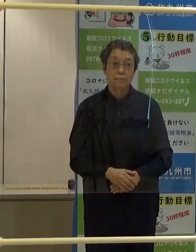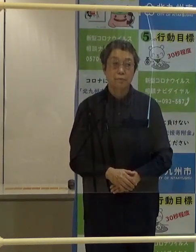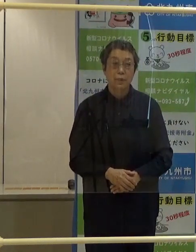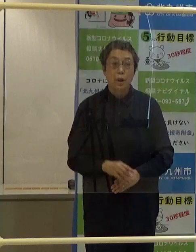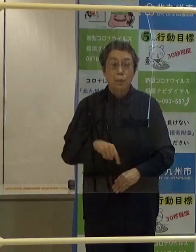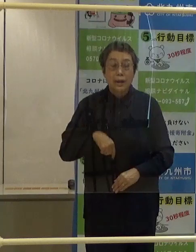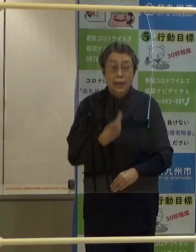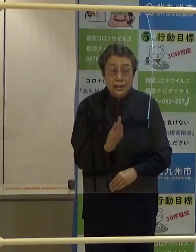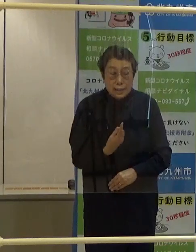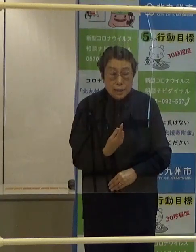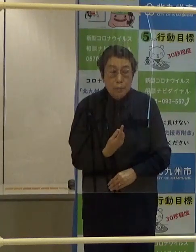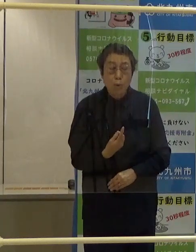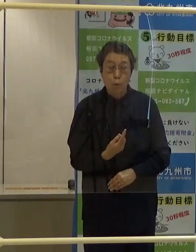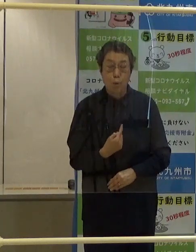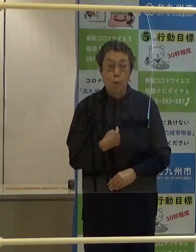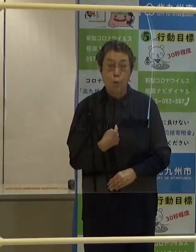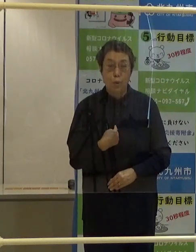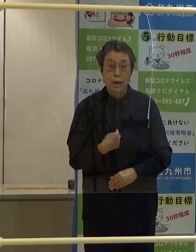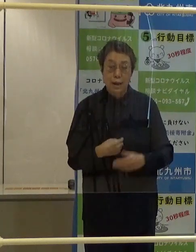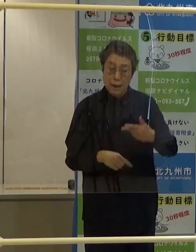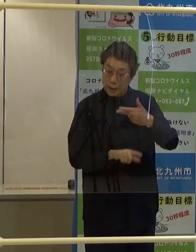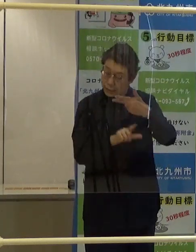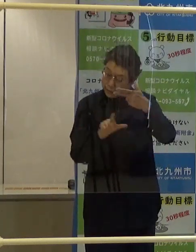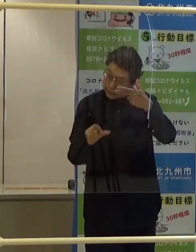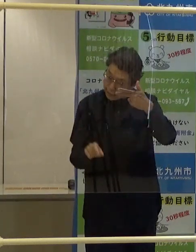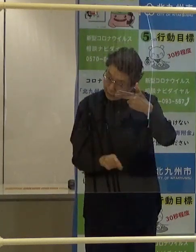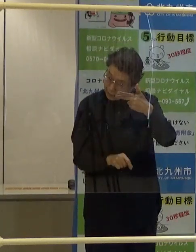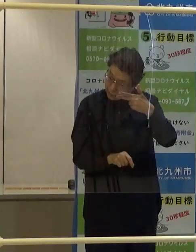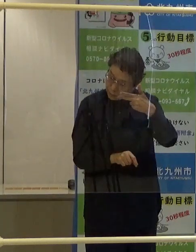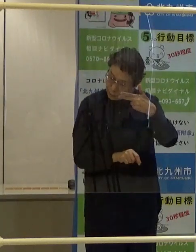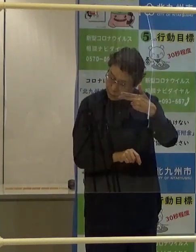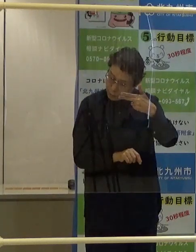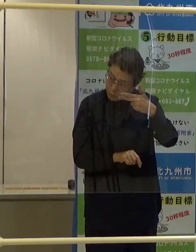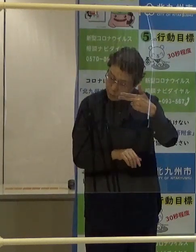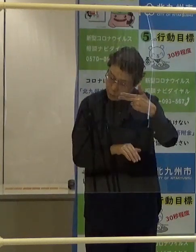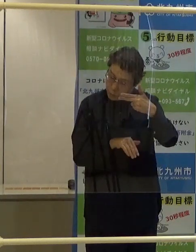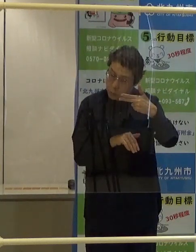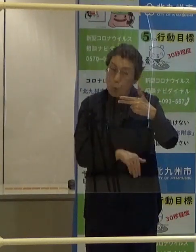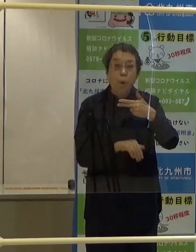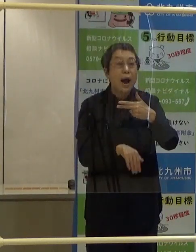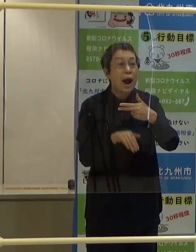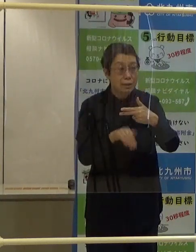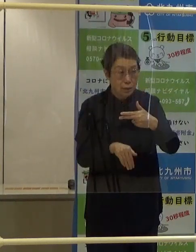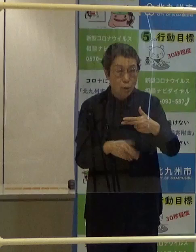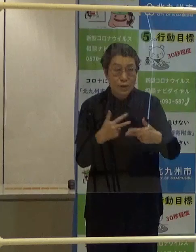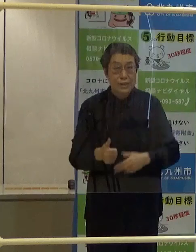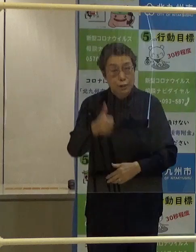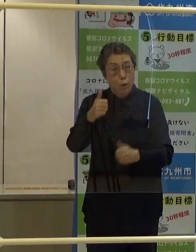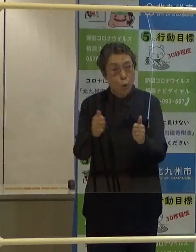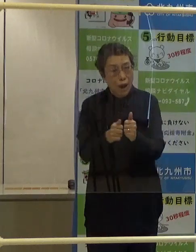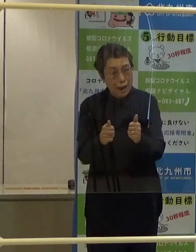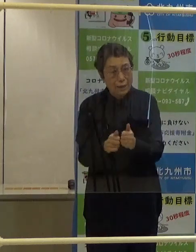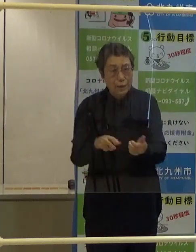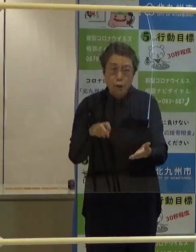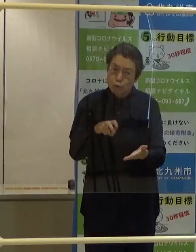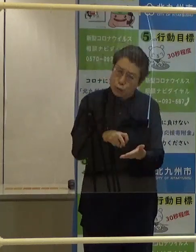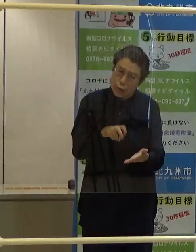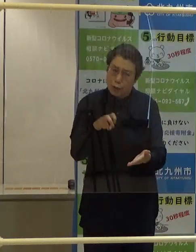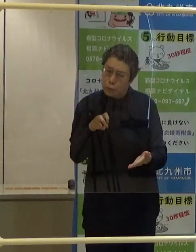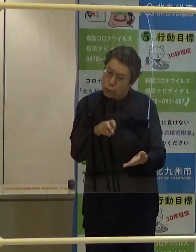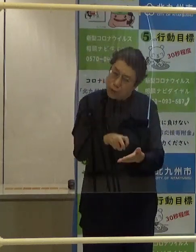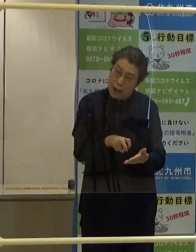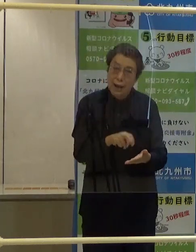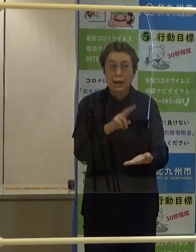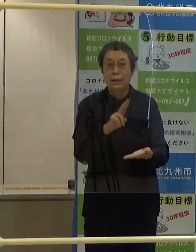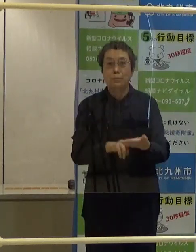私自身についてはですね、7月後半の、市長会議をどうするかというのはまだ決まっていないんですけれども、